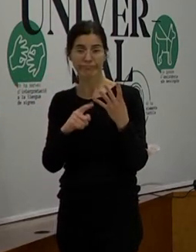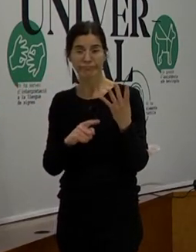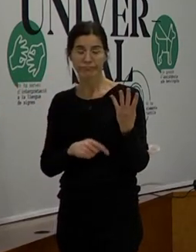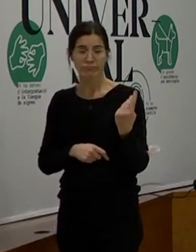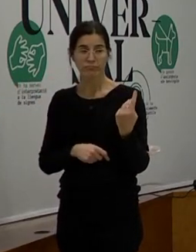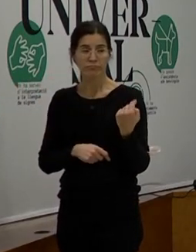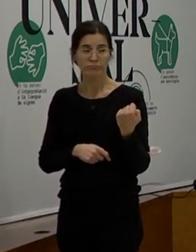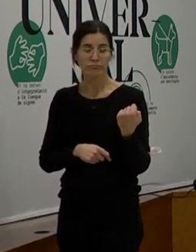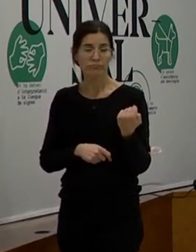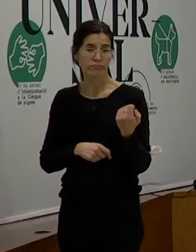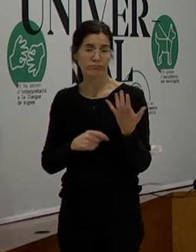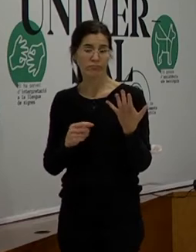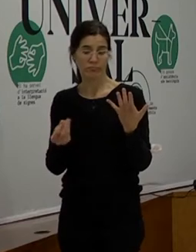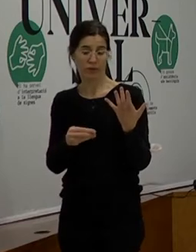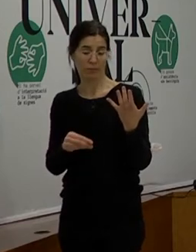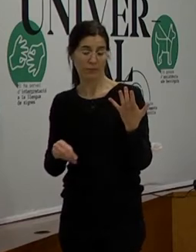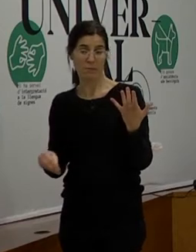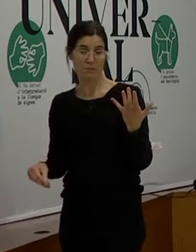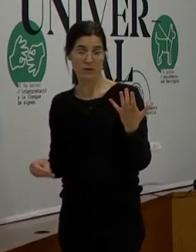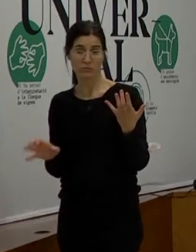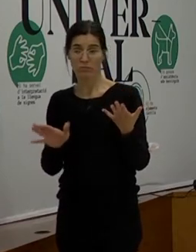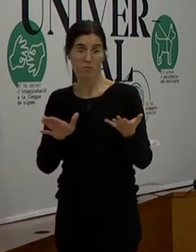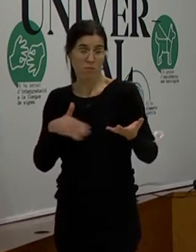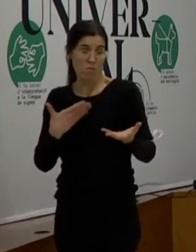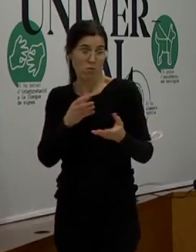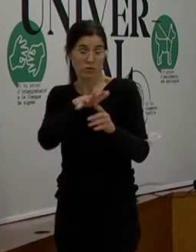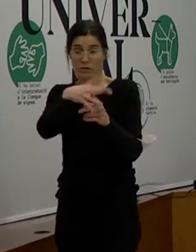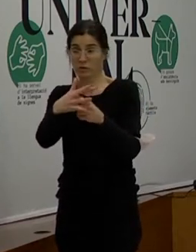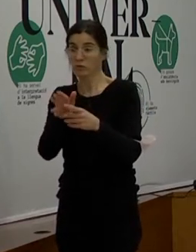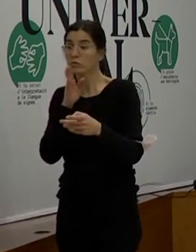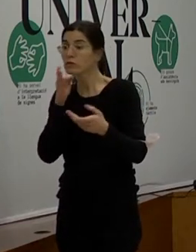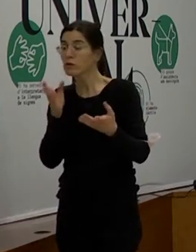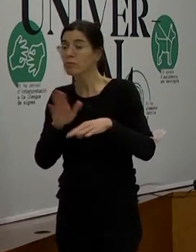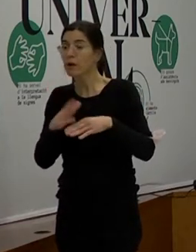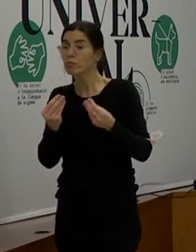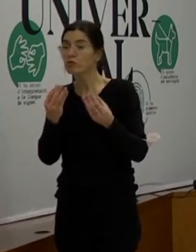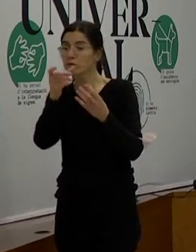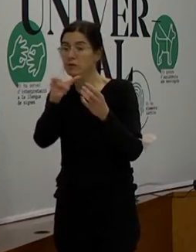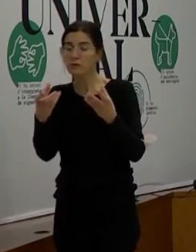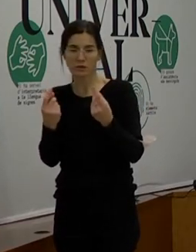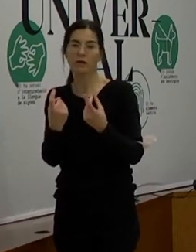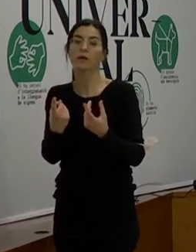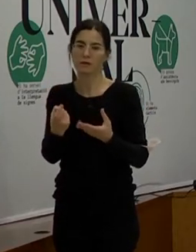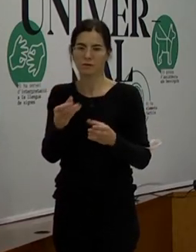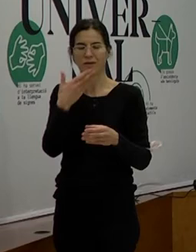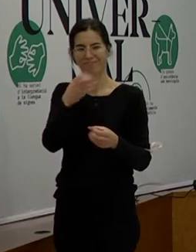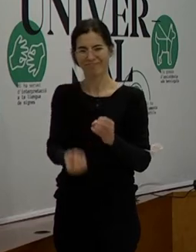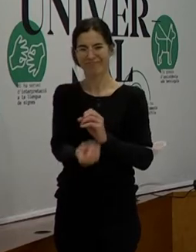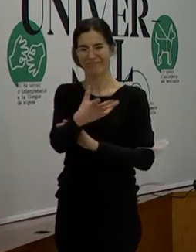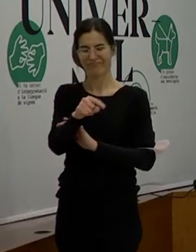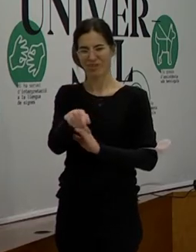Bueno, podem dir molts llocs on hi ha gran afluència de persones que es necessita que hi hagi un canviador.